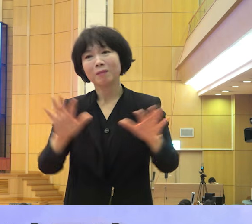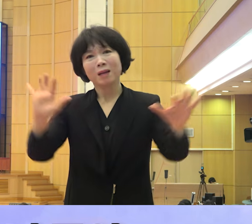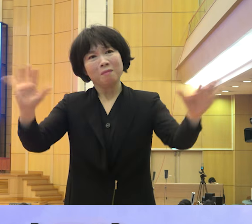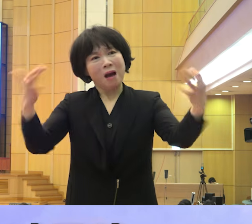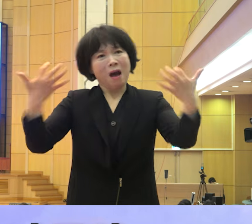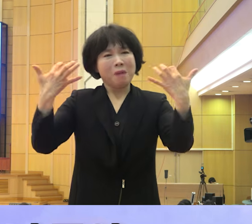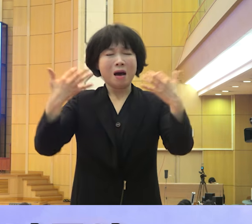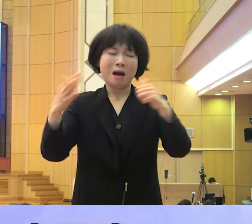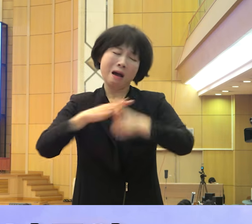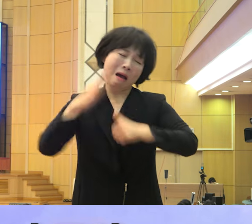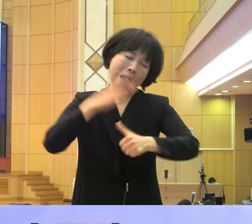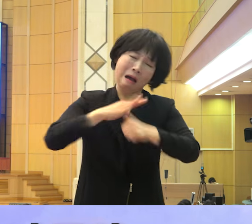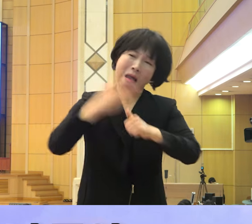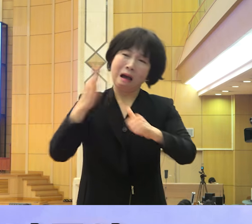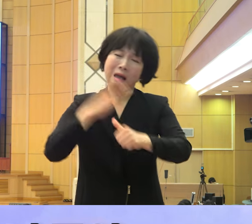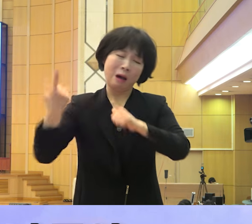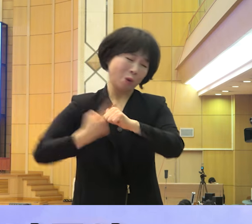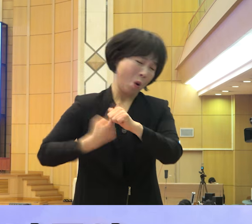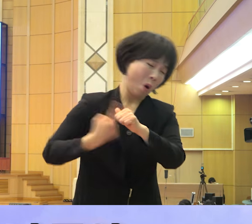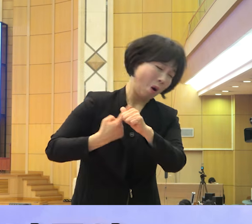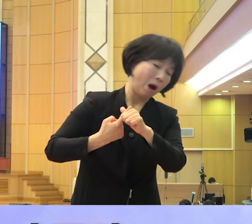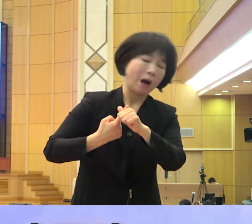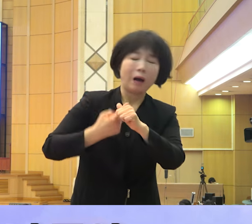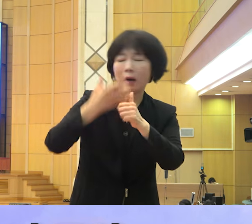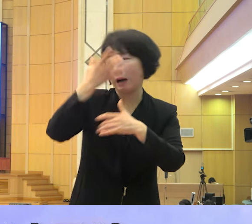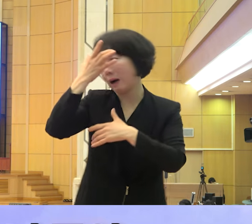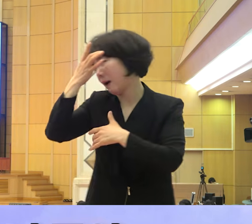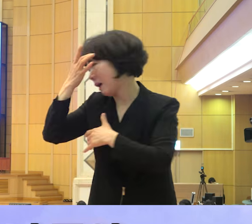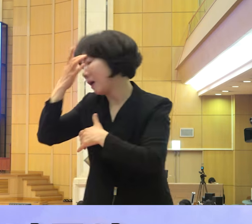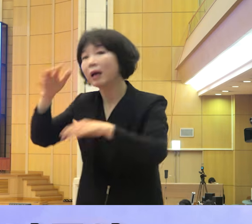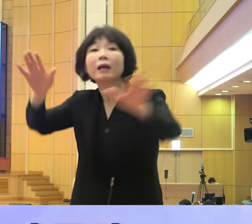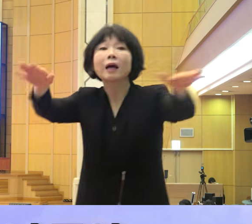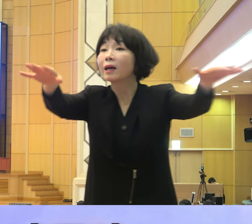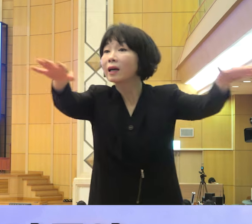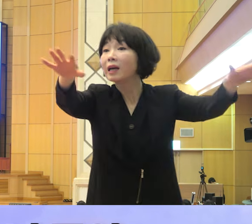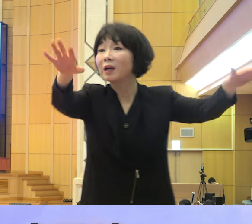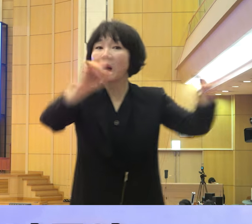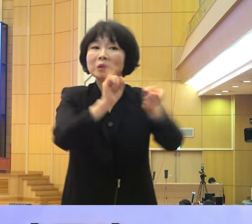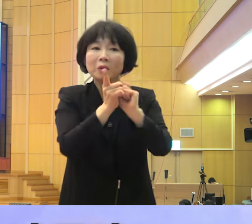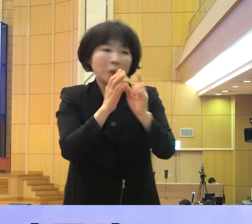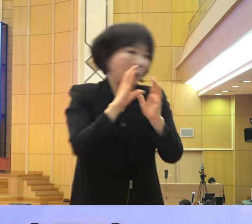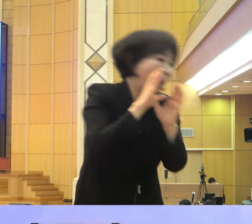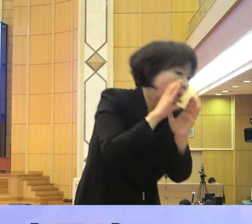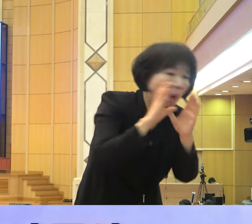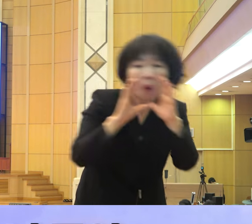같아요. 예수께서 대답하여 이르시되, 너희는 서로 수군거리지 말아라.